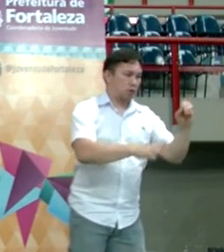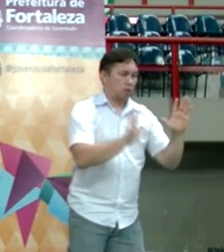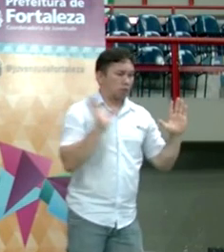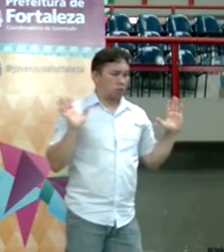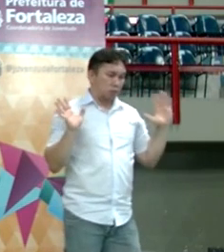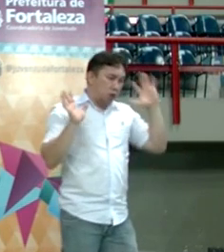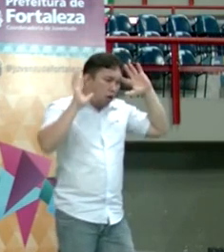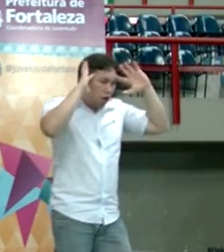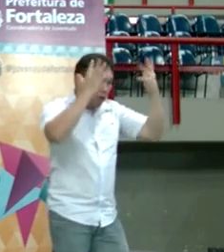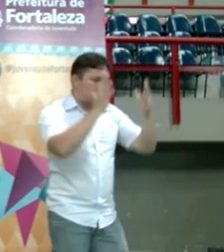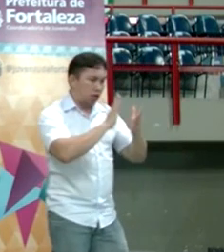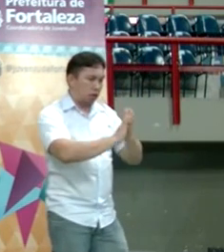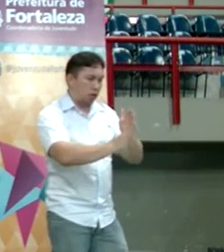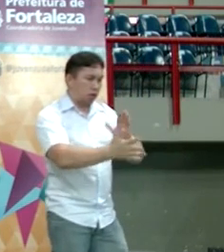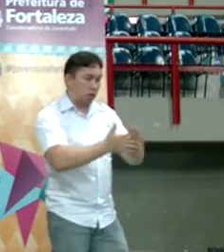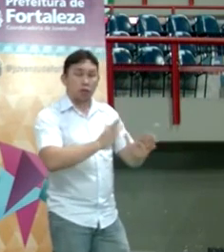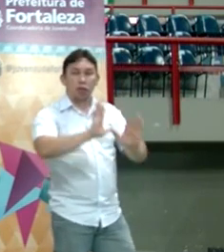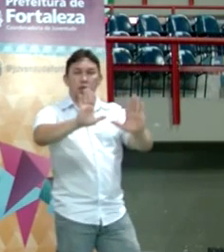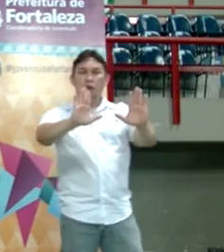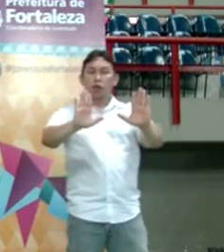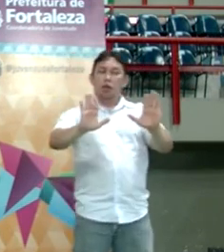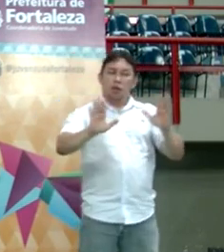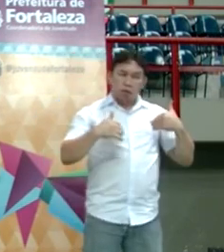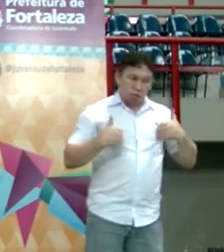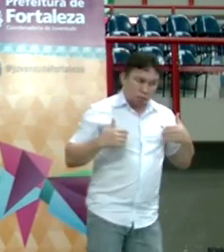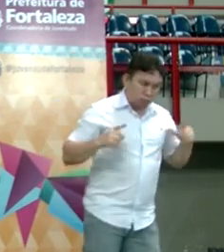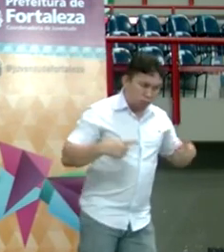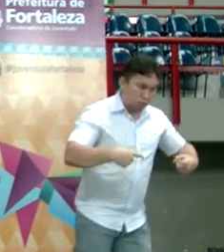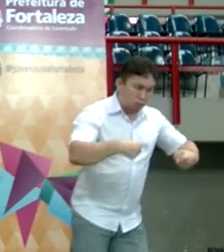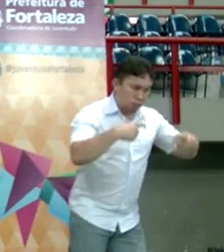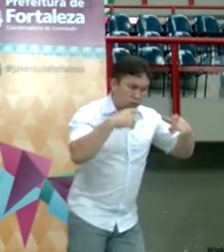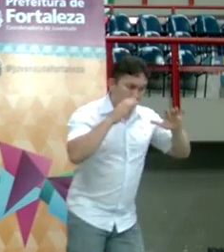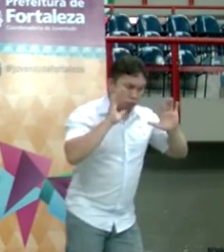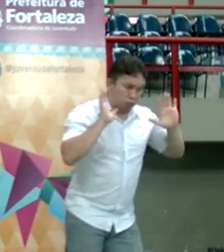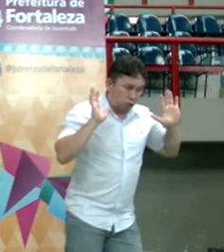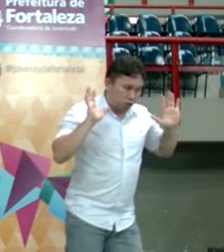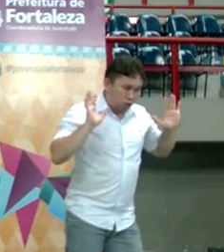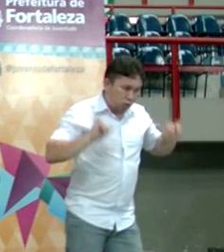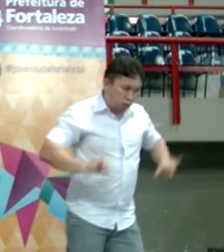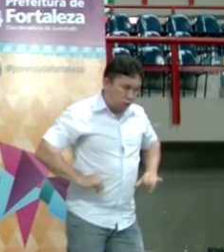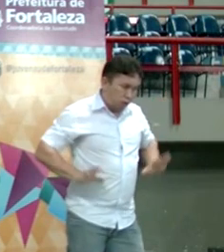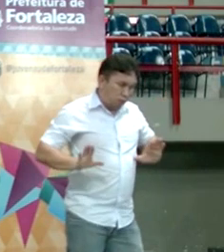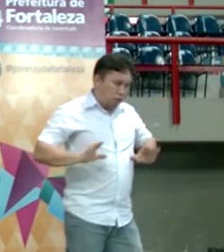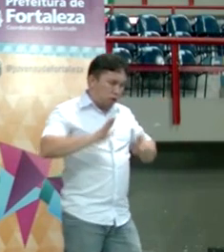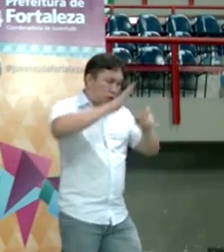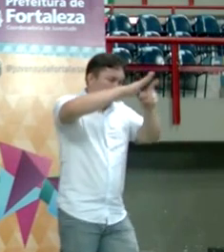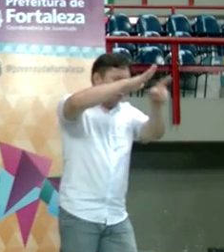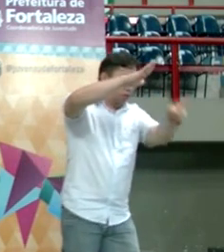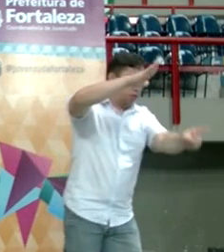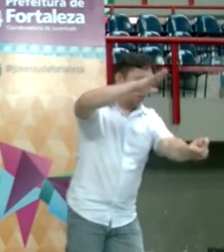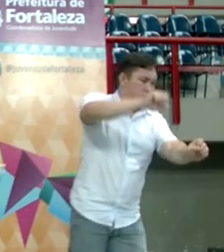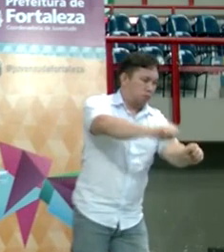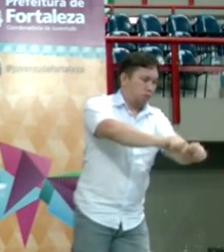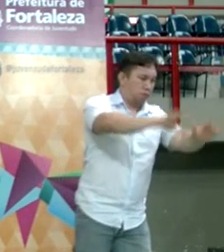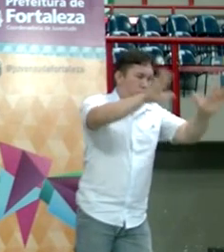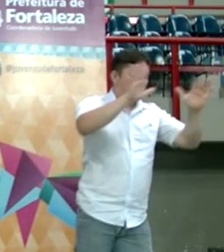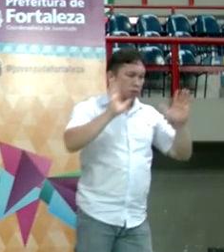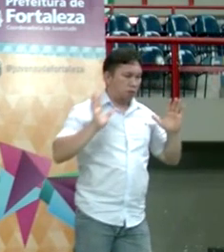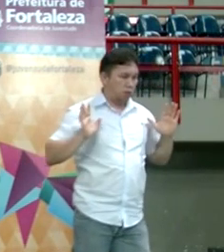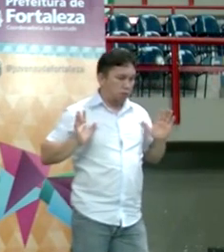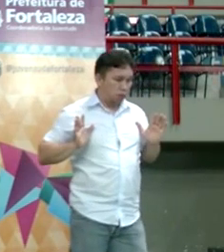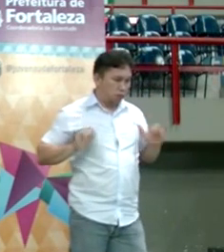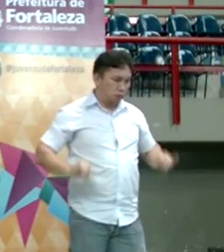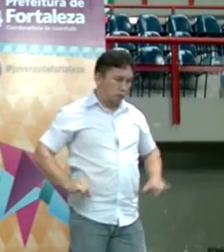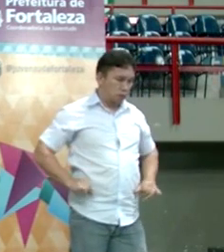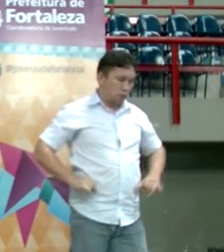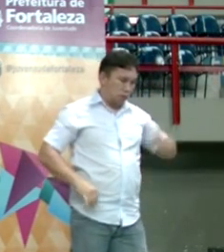o que resolve, né? Mas entenda, a gente não provoca dor, a gente só joga uma bomba mesmo e pronto. Não tem negócio de fazer o povo